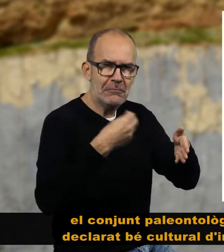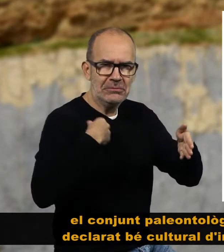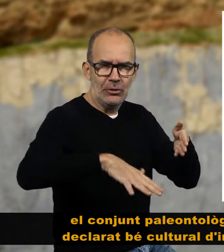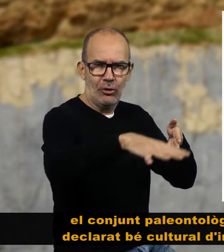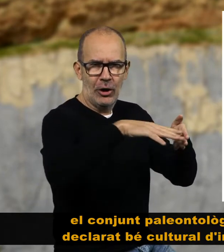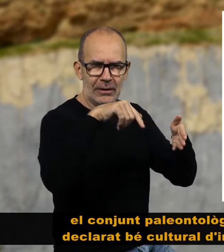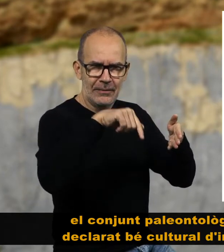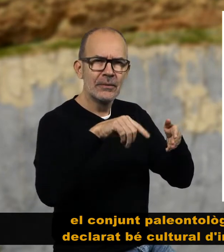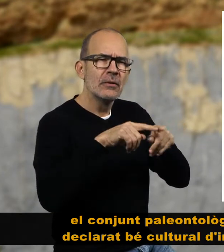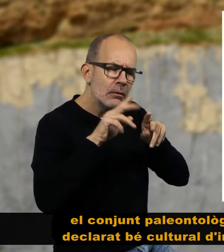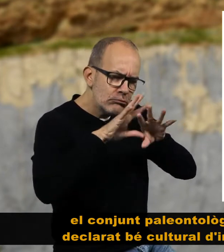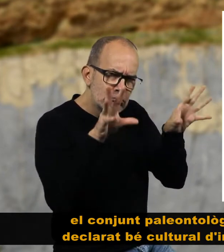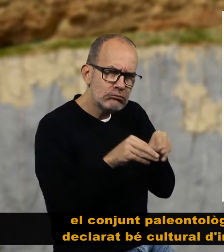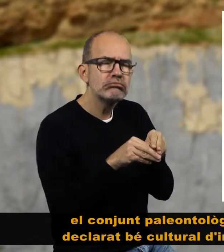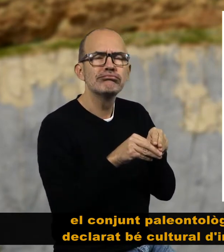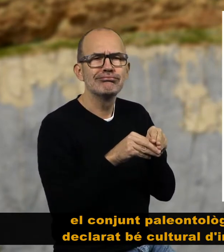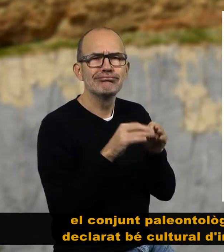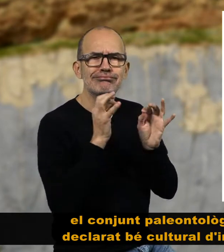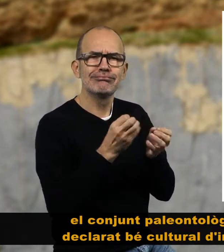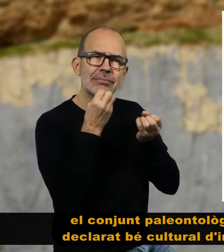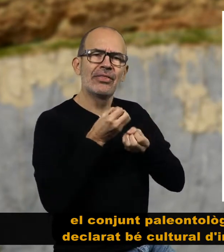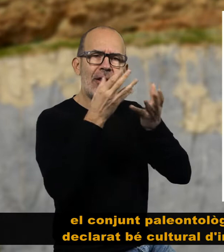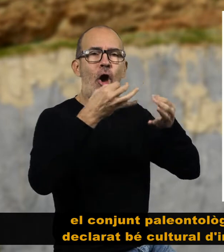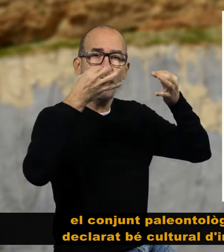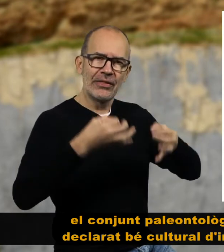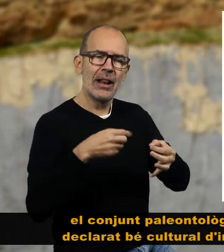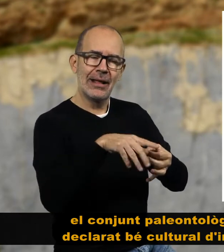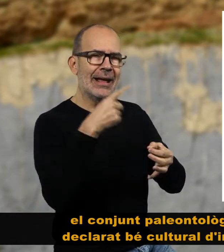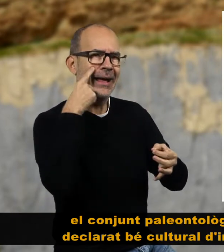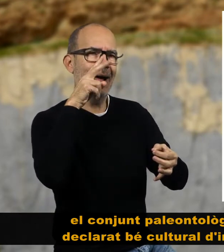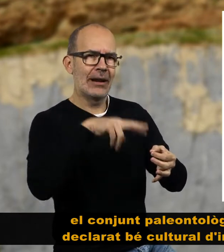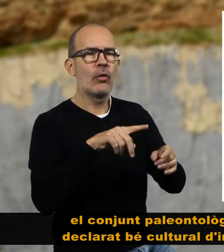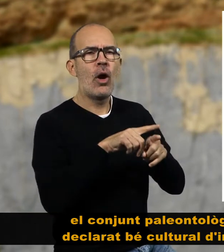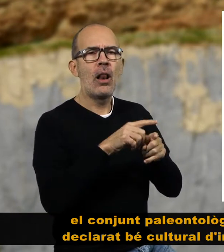va ser declarat Bé Cultural d'Interès Nacional, sigles BCIN.